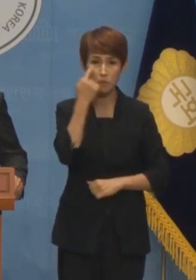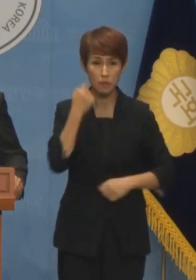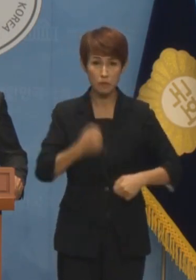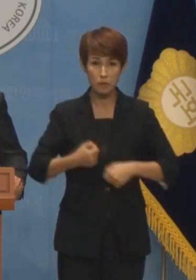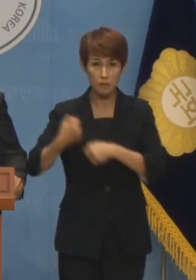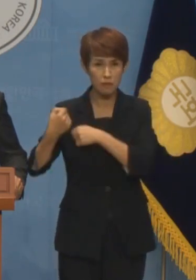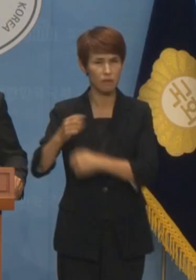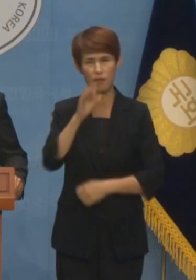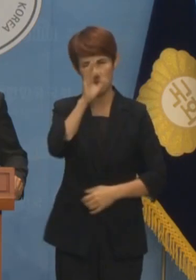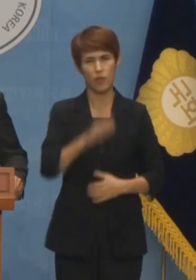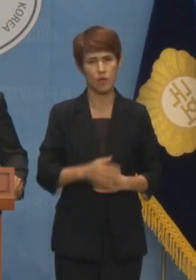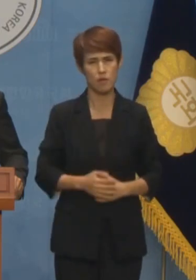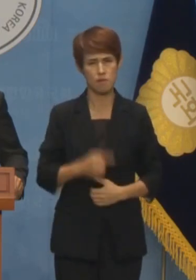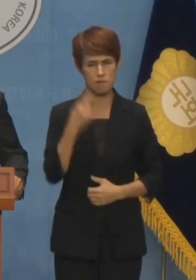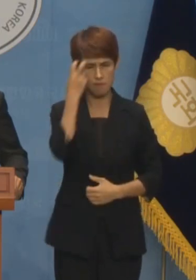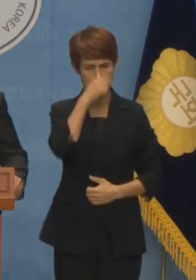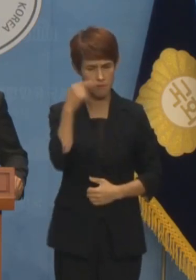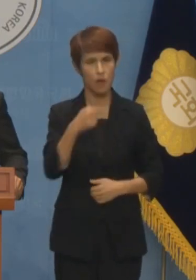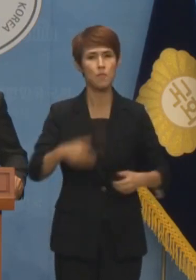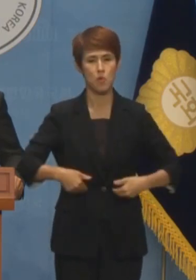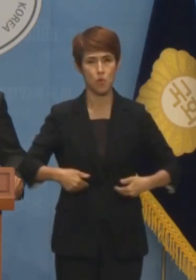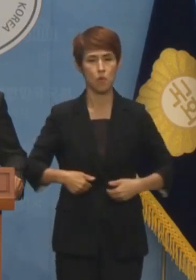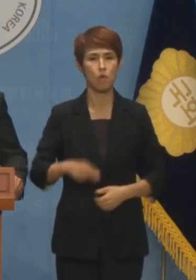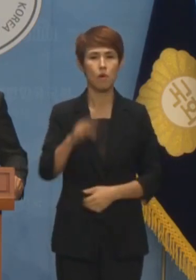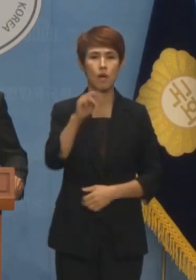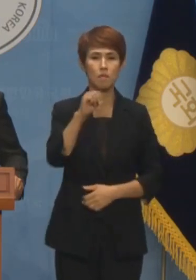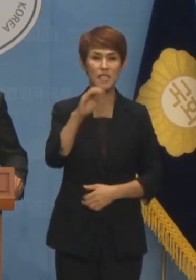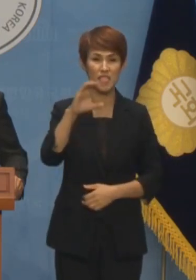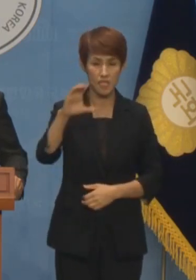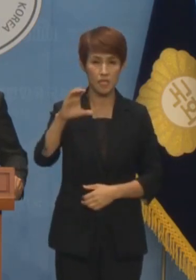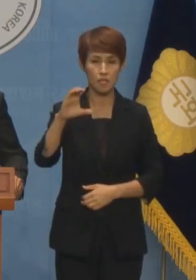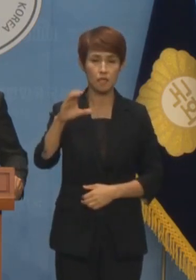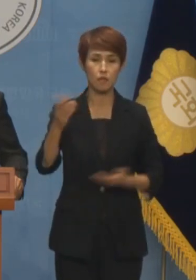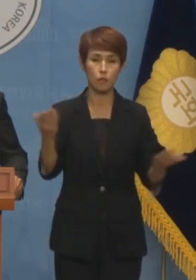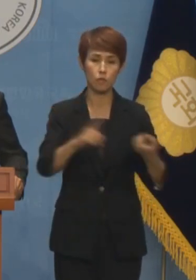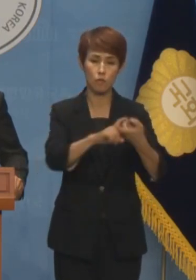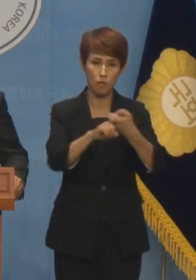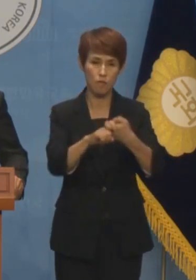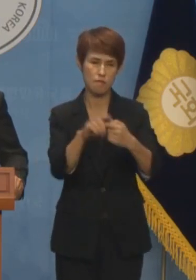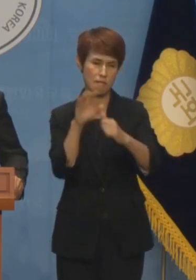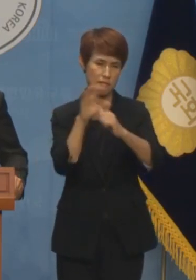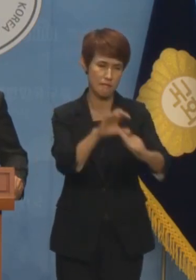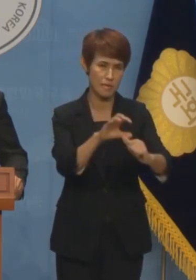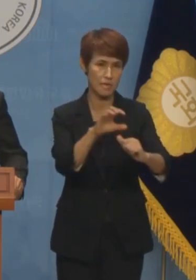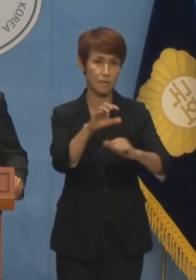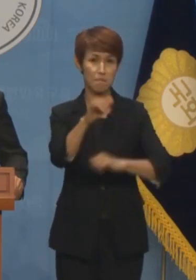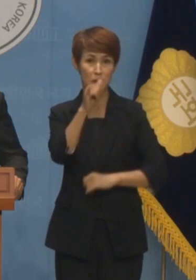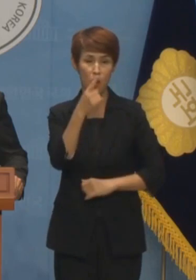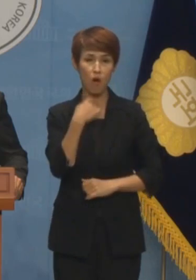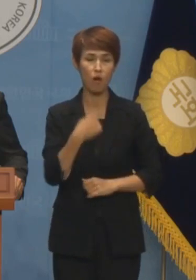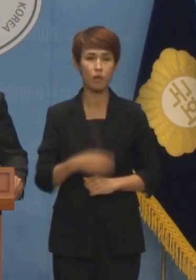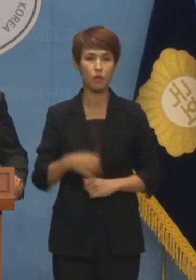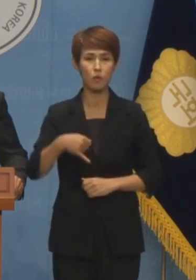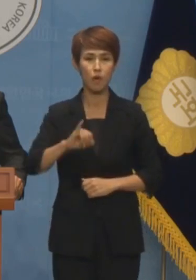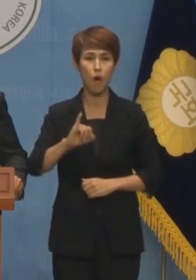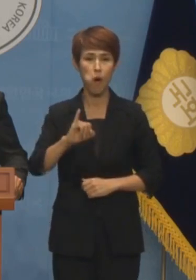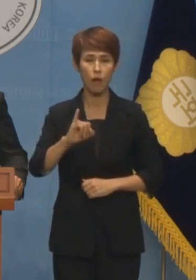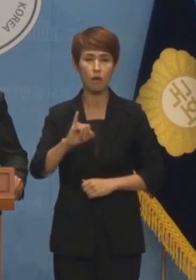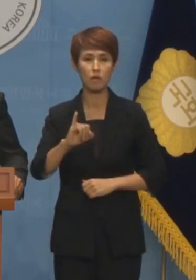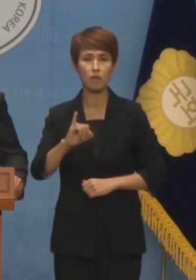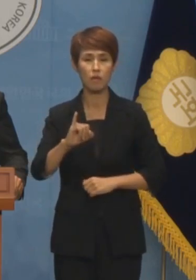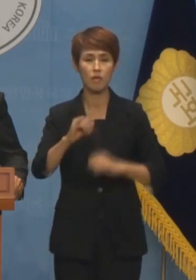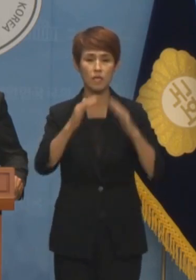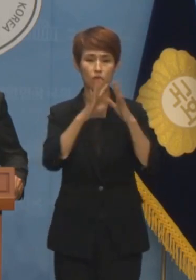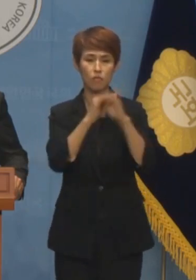수는 없습니다. MBC 노조 탄압 계획 의혹부터 자녀 위장 전입 의혹,